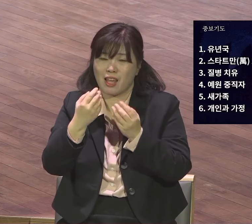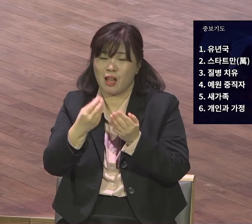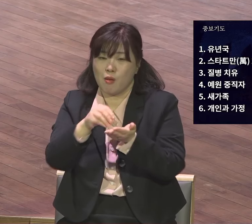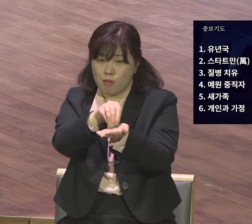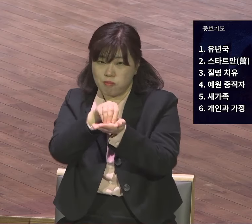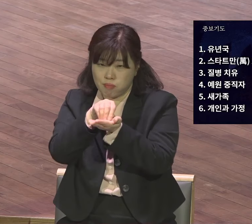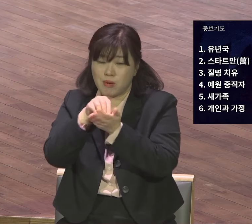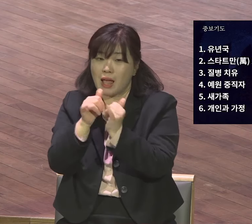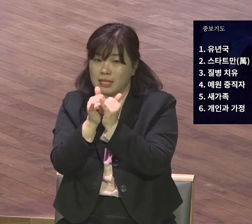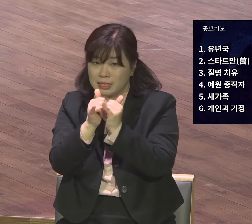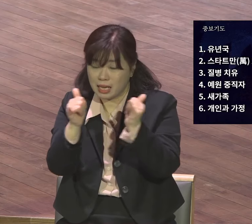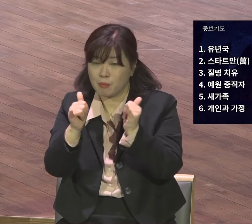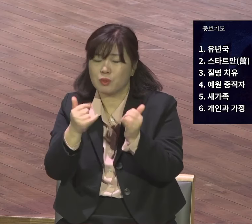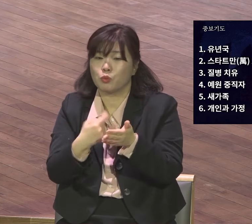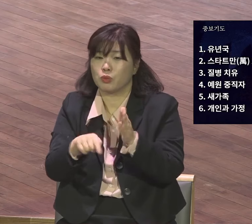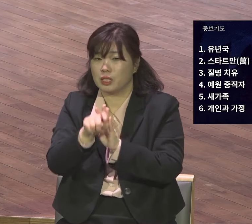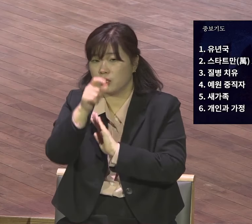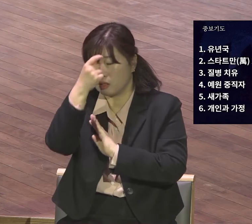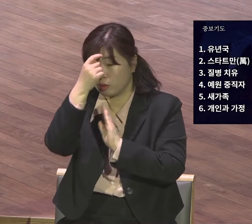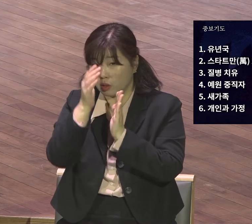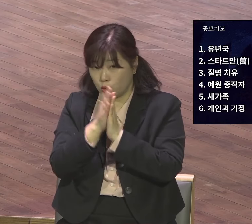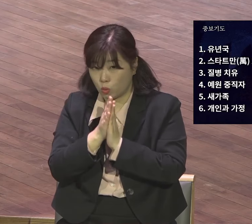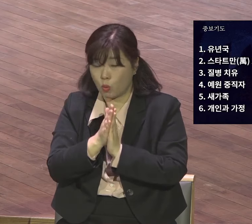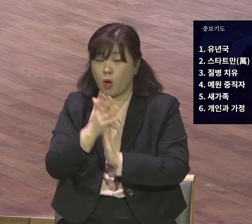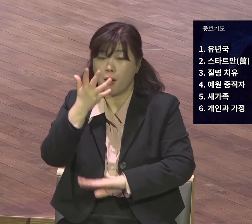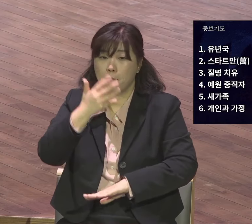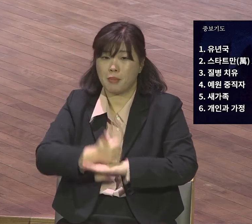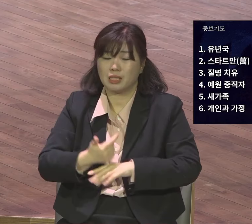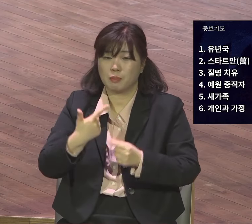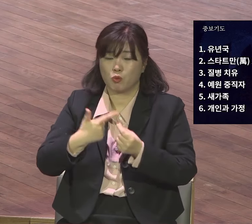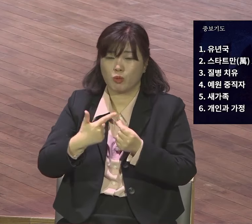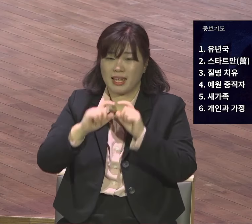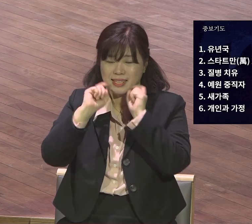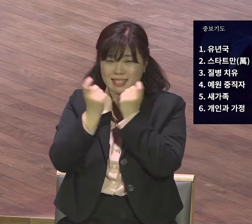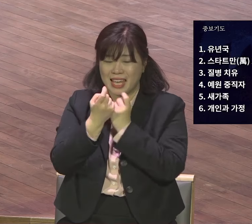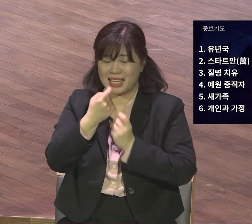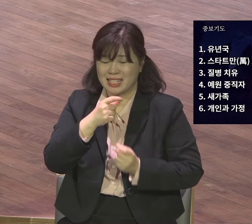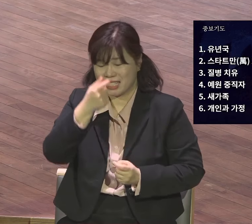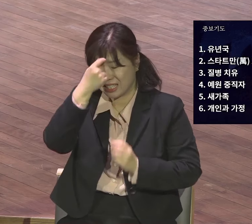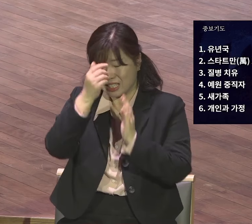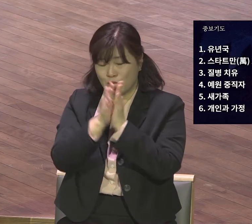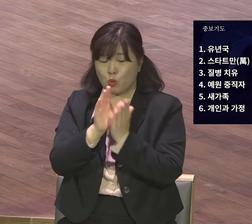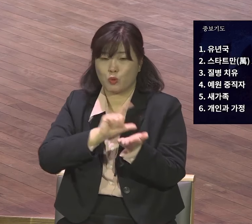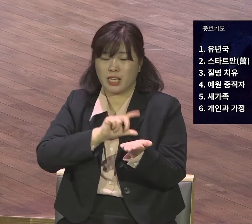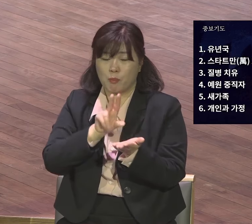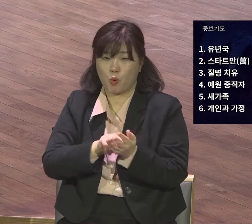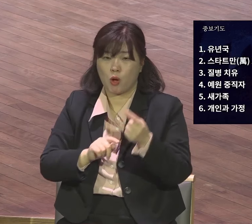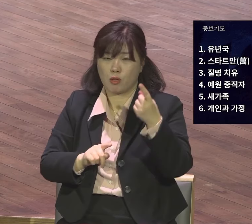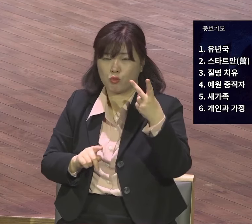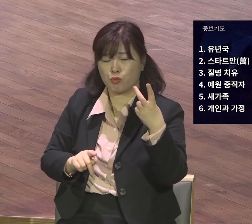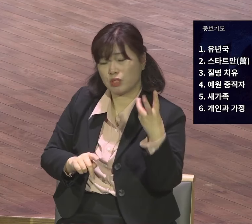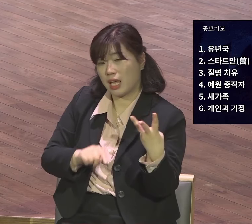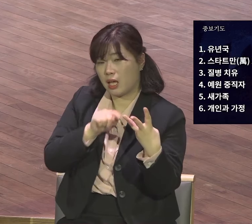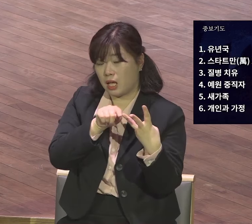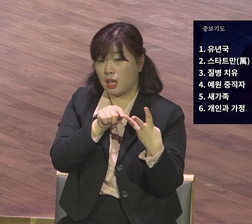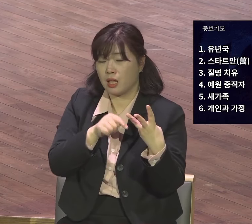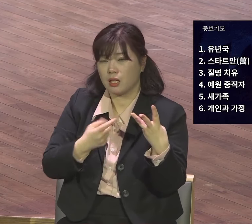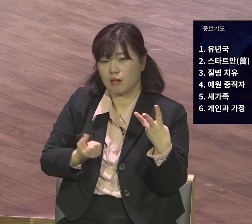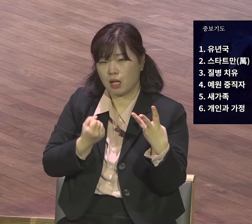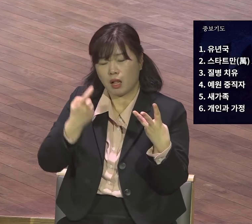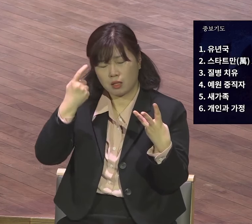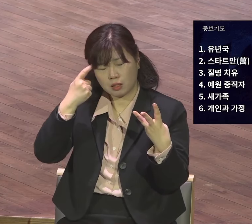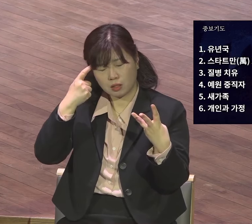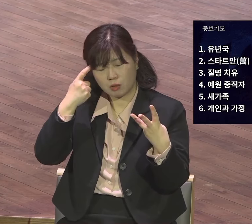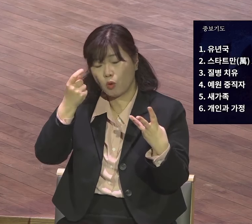하여 주옵소서. 마지막으로 개인과 가정을 위해서 기도하시면 좋겠습니다. 여러분에게 기도의 시간을 충분히 드릴 것입니다. 기도